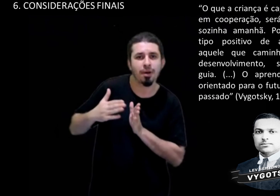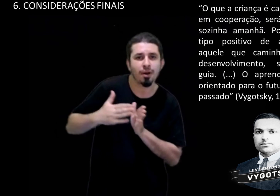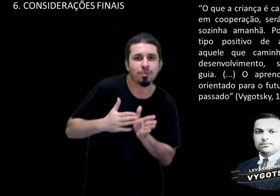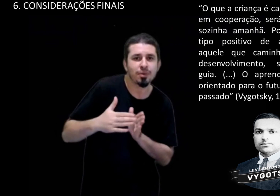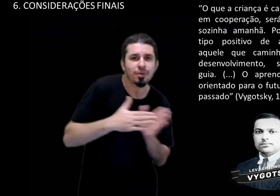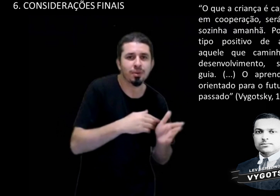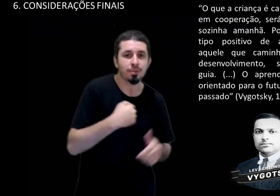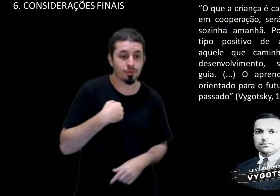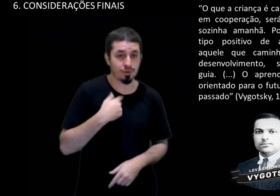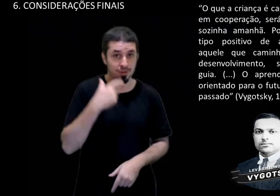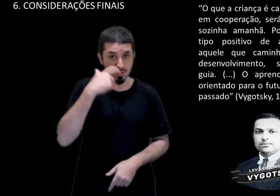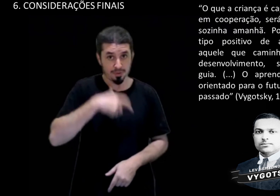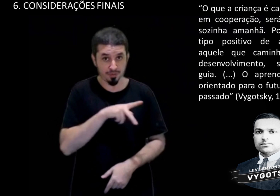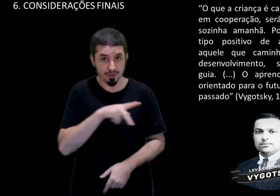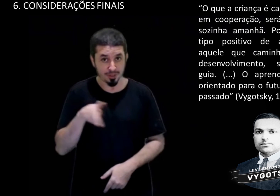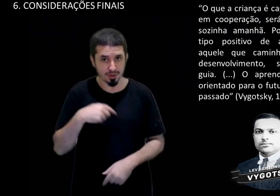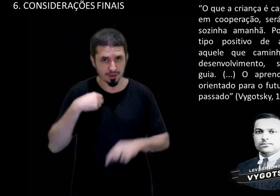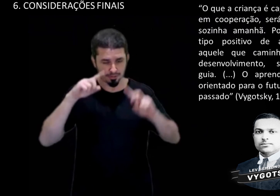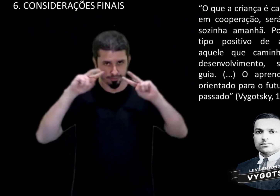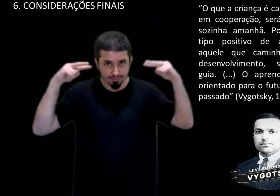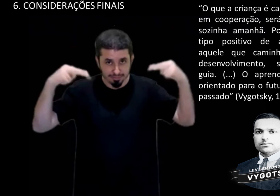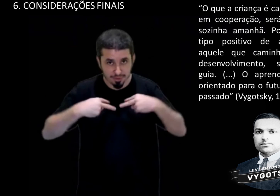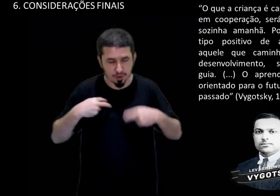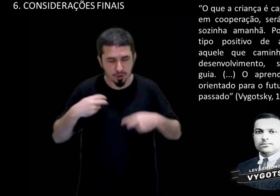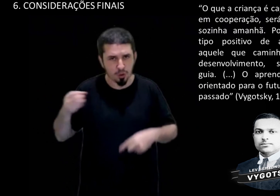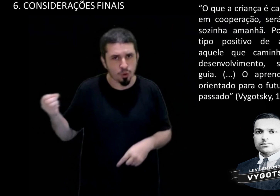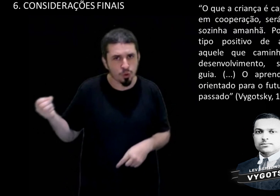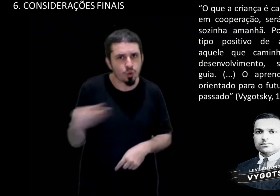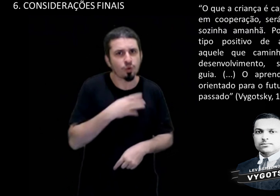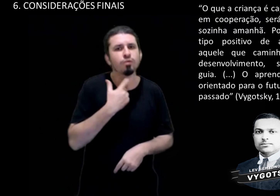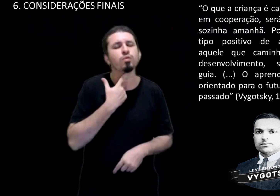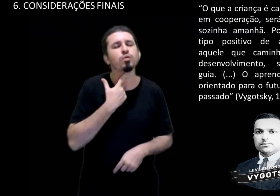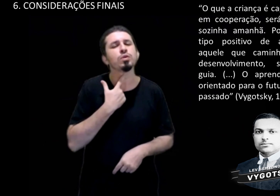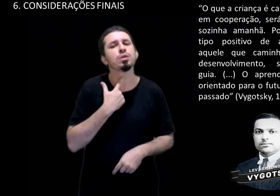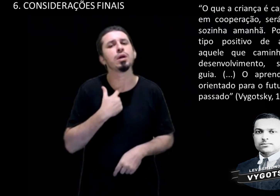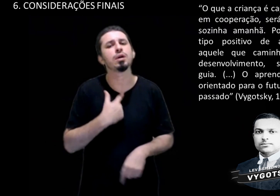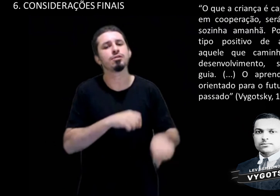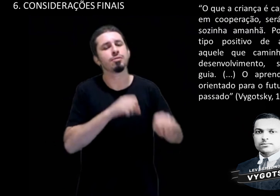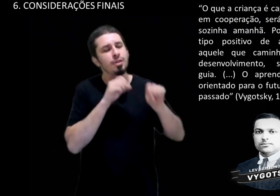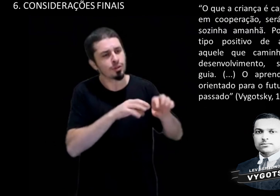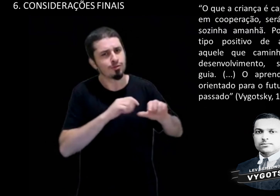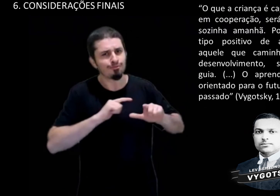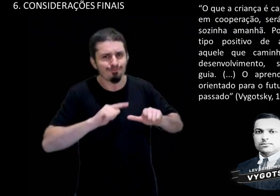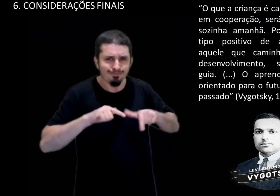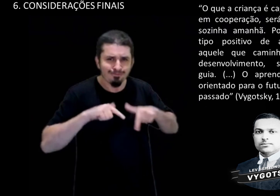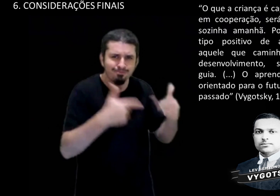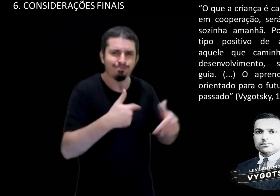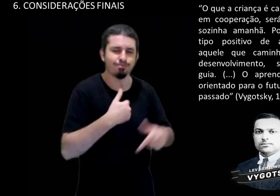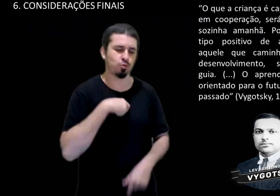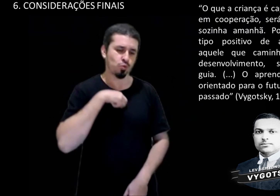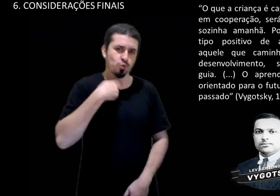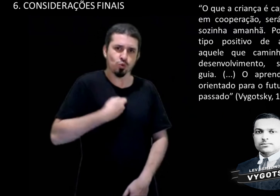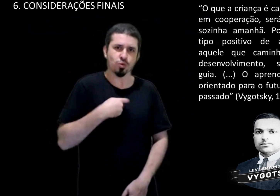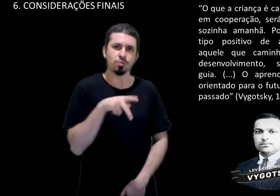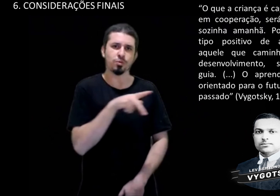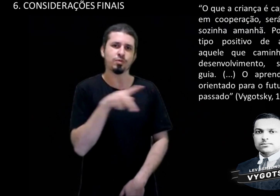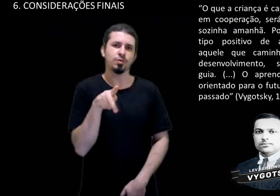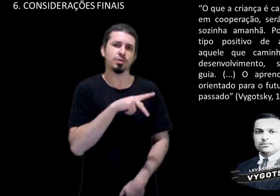os quais poderão ser as vias que permitam que os professores assumam uma outra